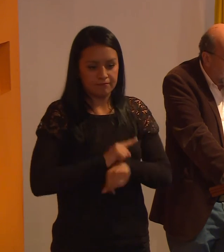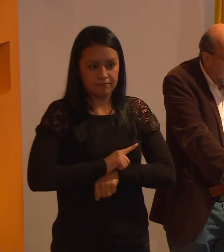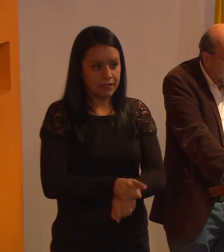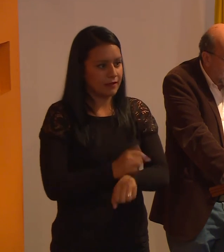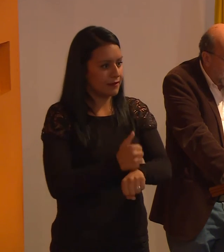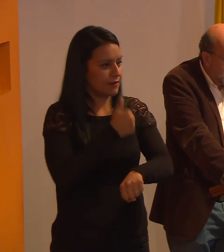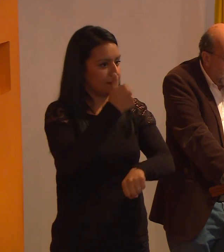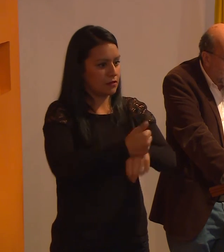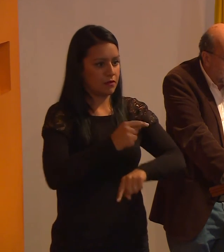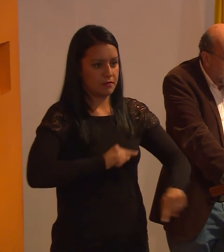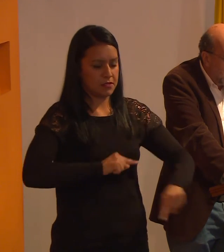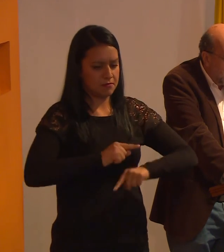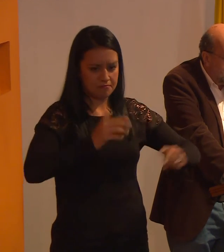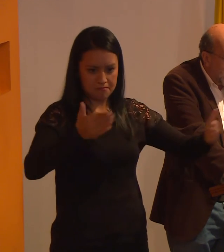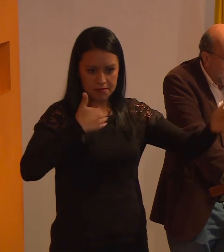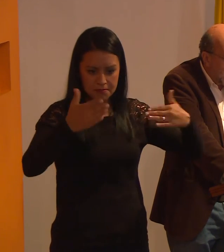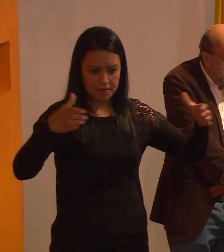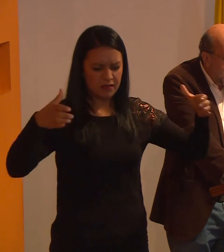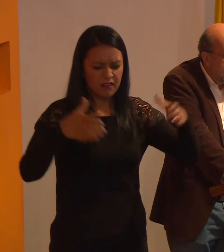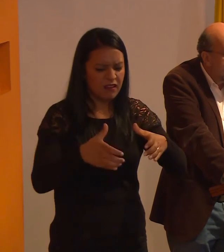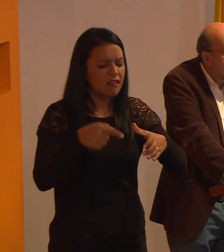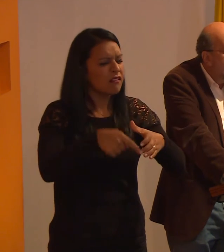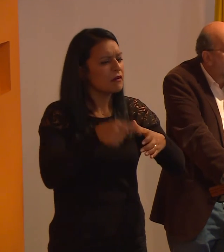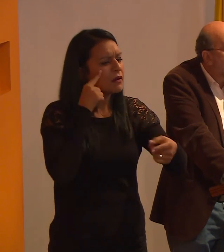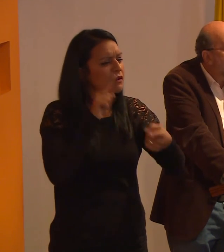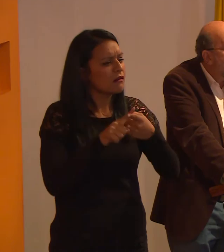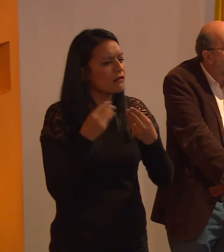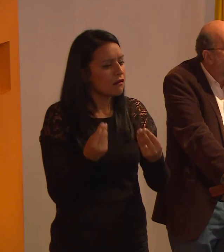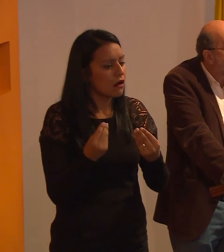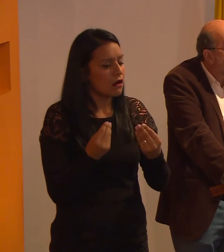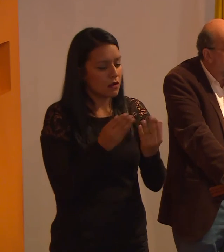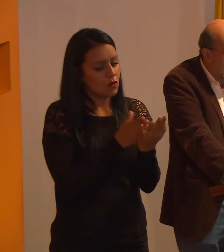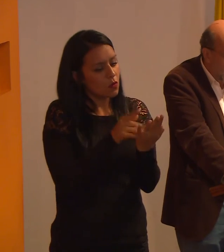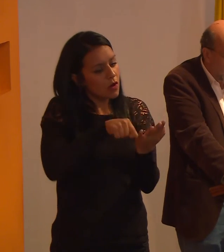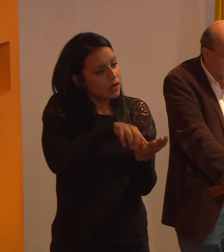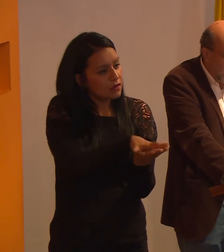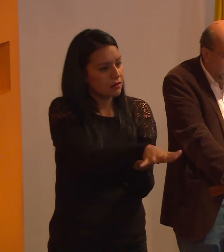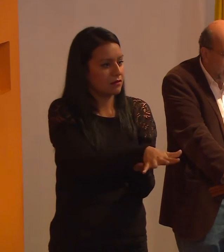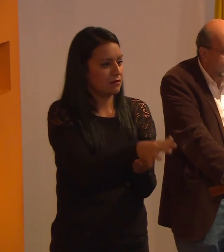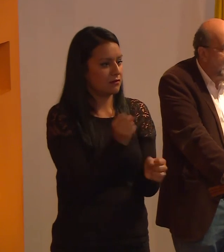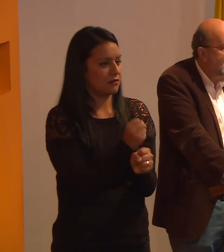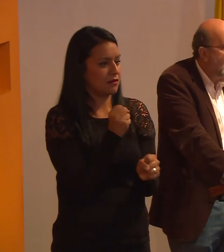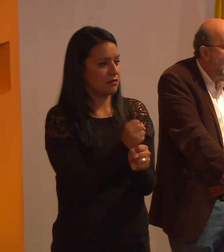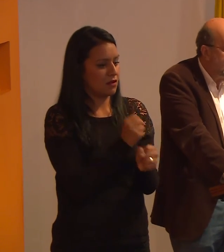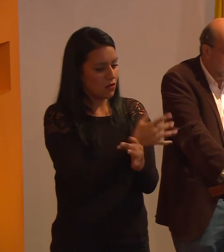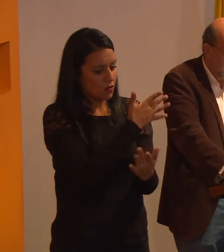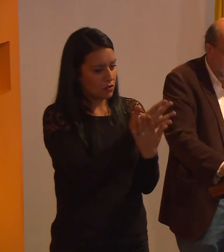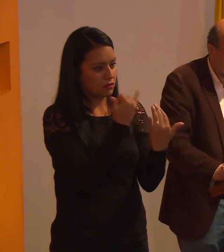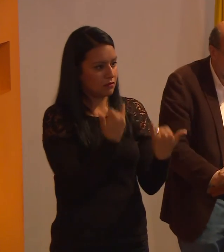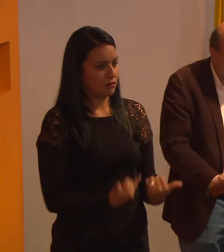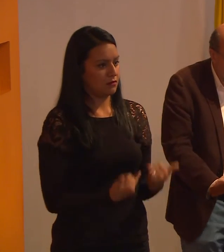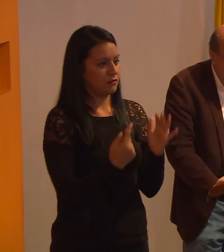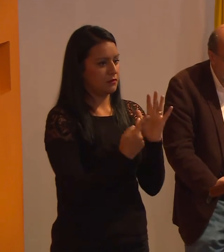directivos administrativos para definir los ejes de trabajo del presente